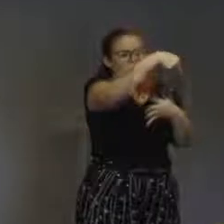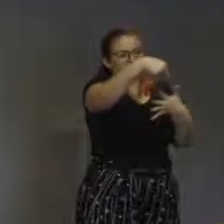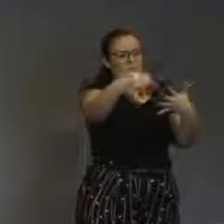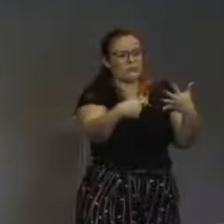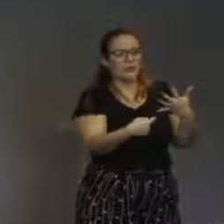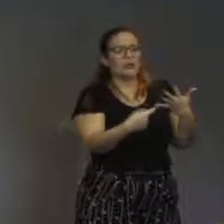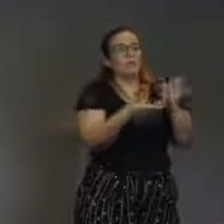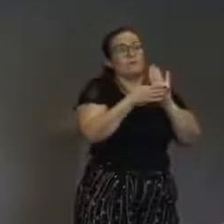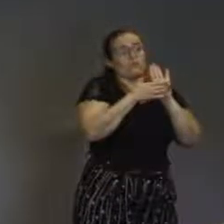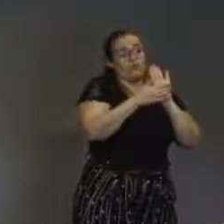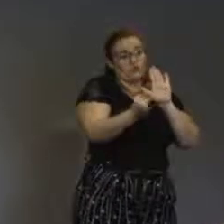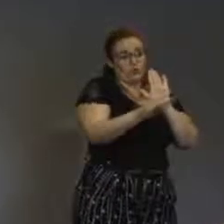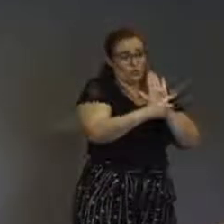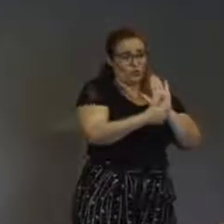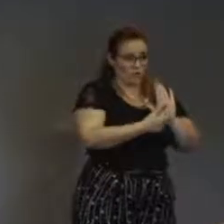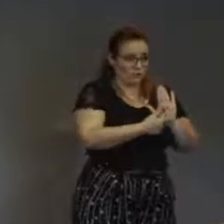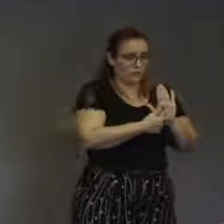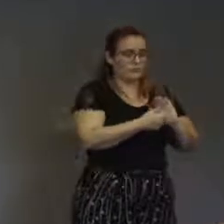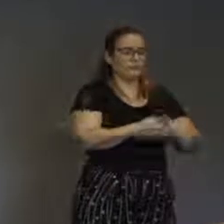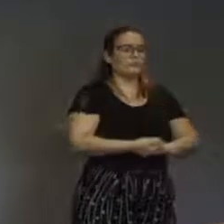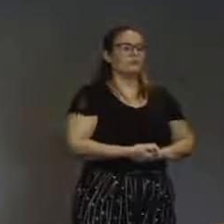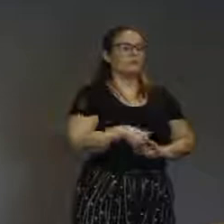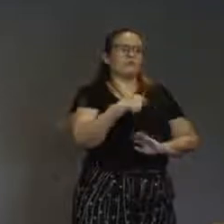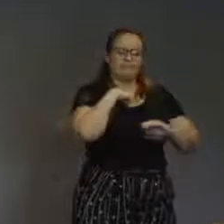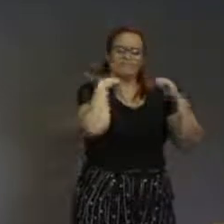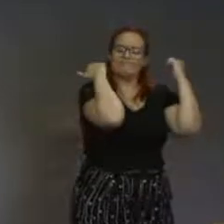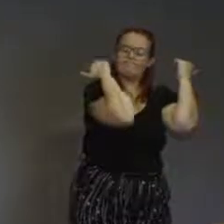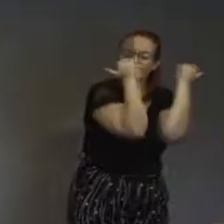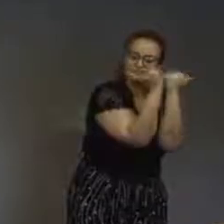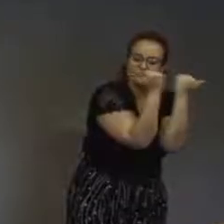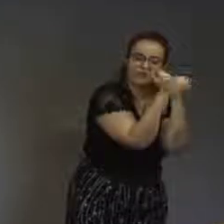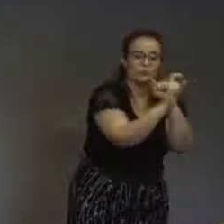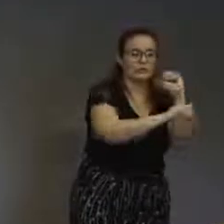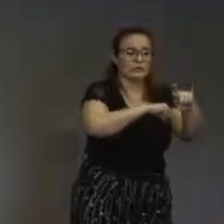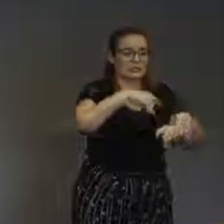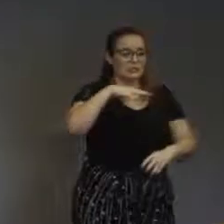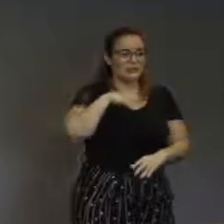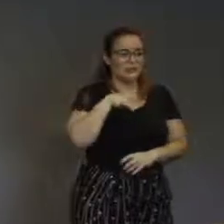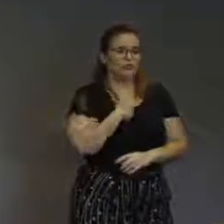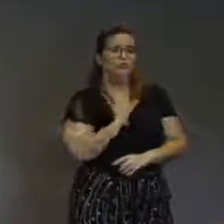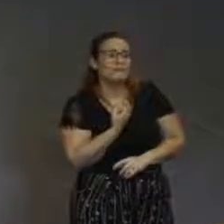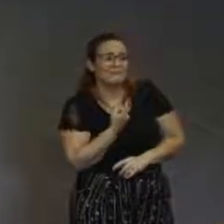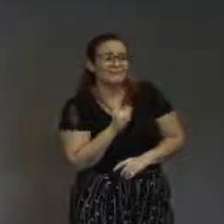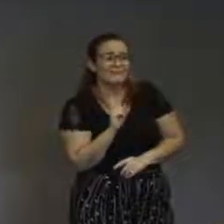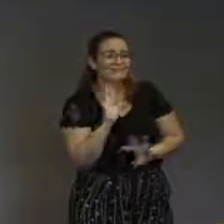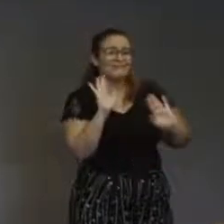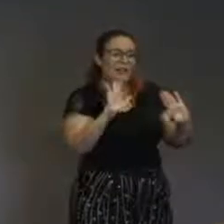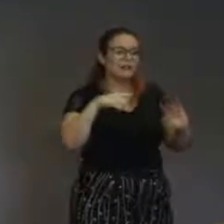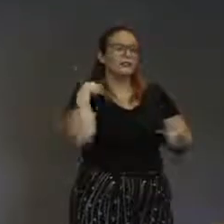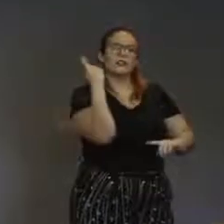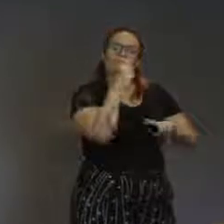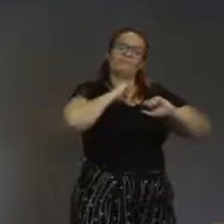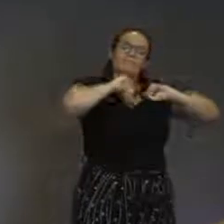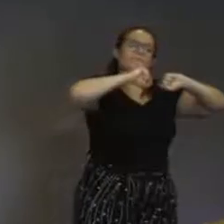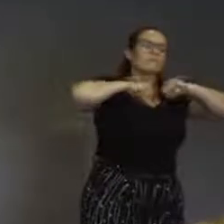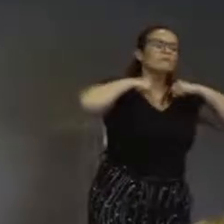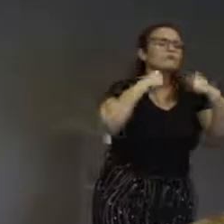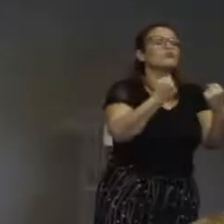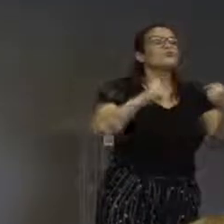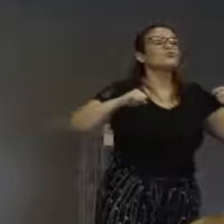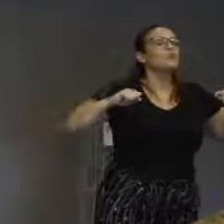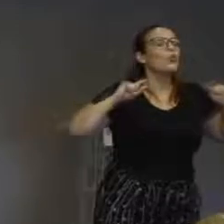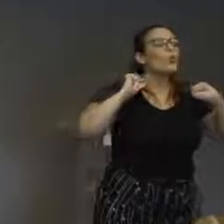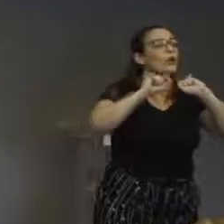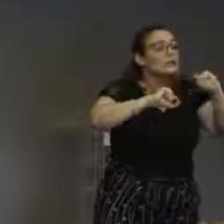dessas novas propostas. E eu defendo muito a cidade, eu não sou a única, mas é uma bandeira que a gente empunha, a cidade como um grande espaço